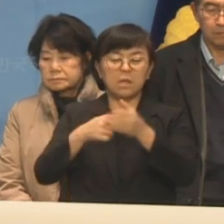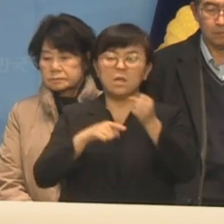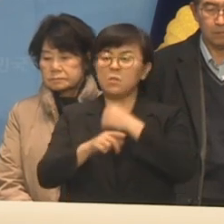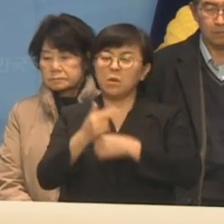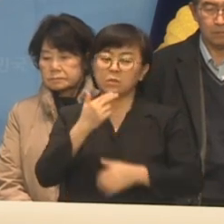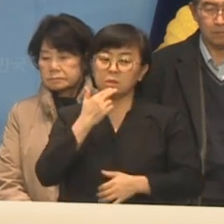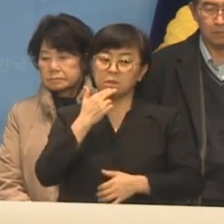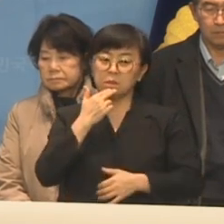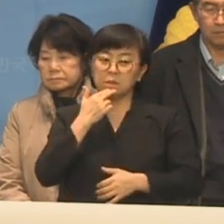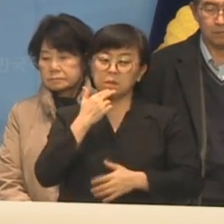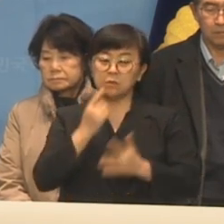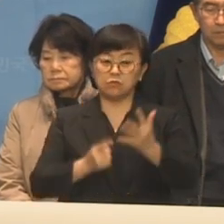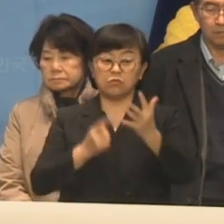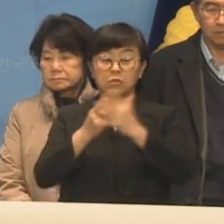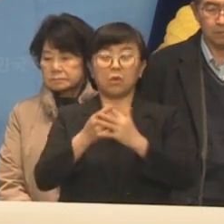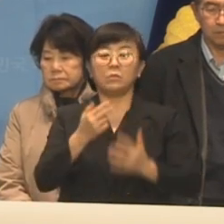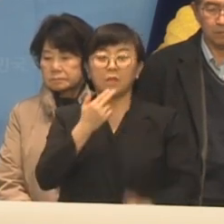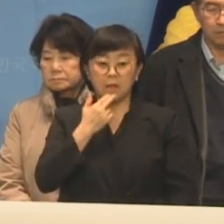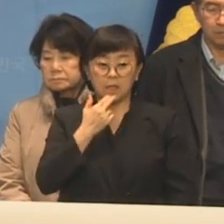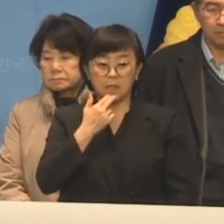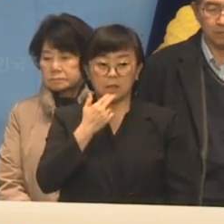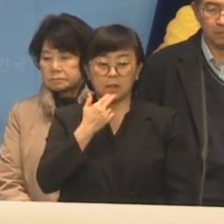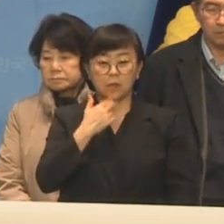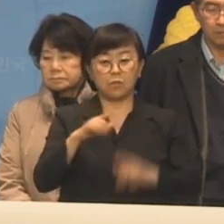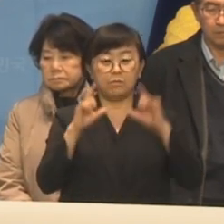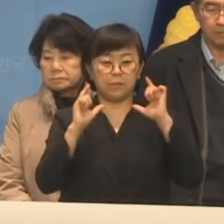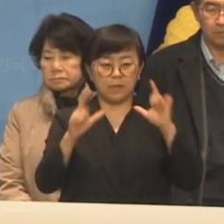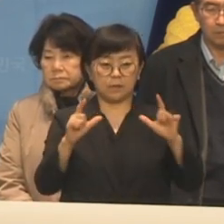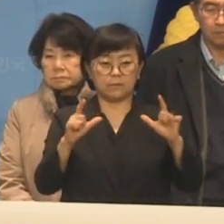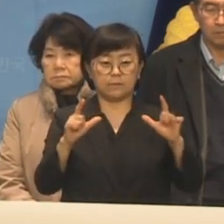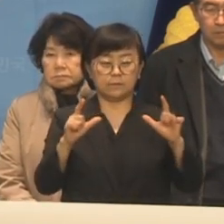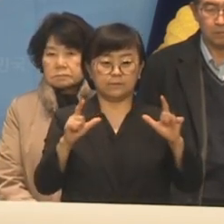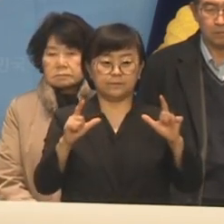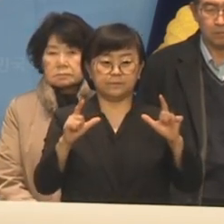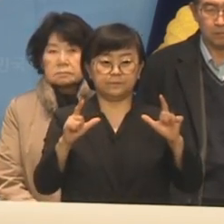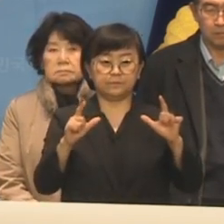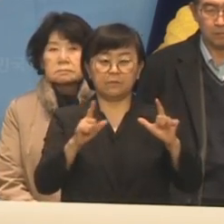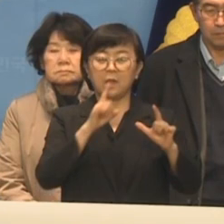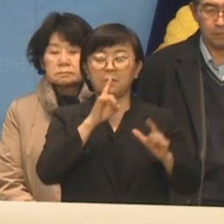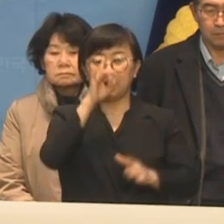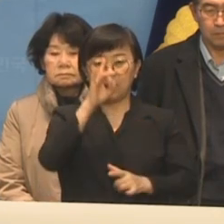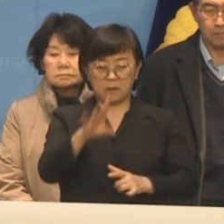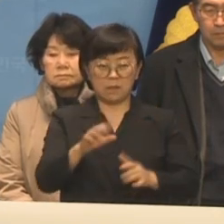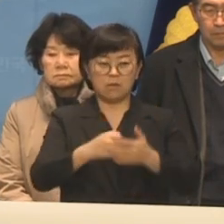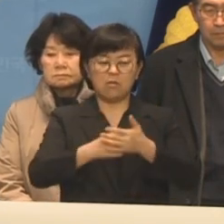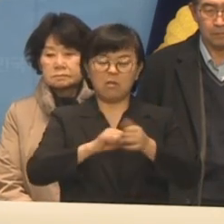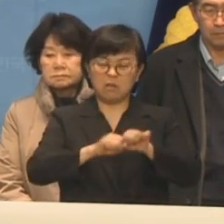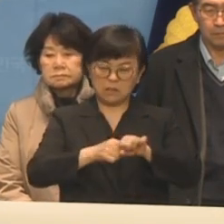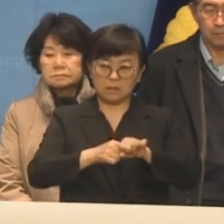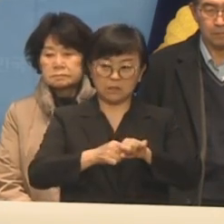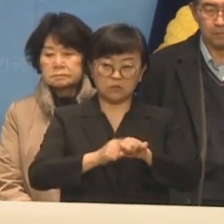유의미한 누설은 없다고 단정하고 있는데 이는 말도 안 되는 억지입니다.